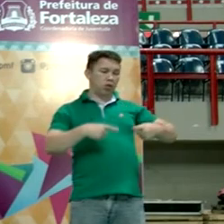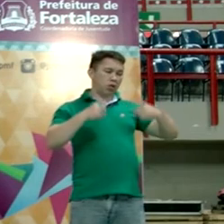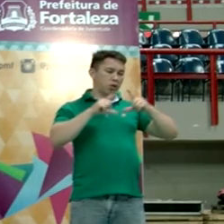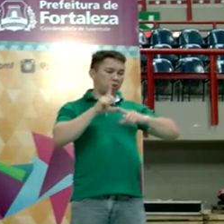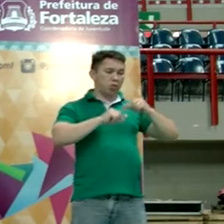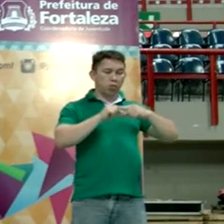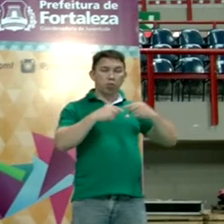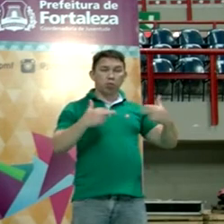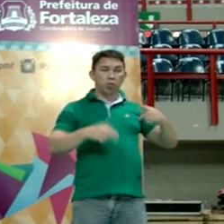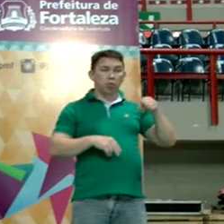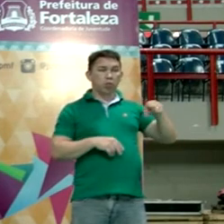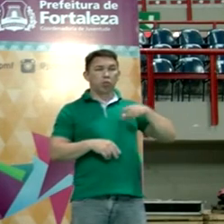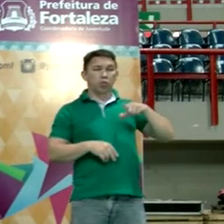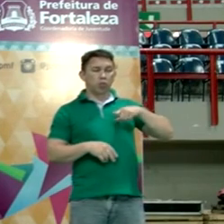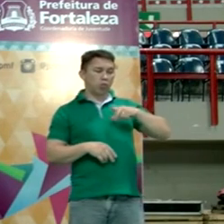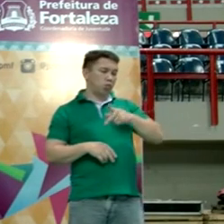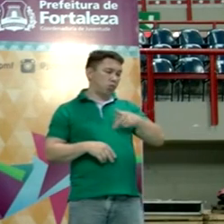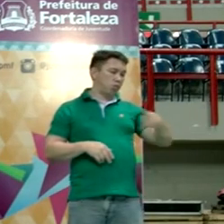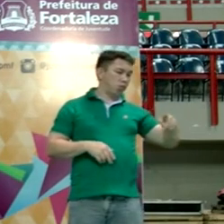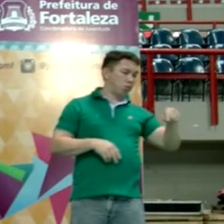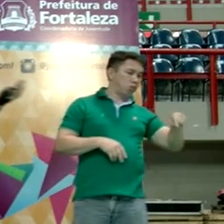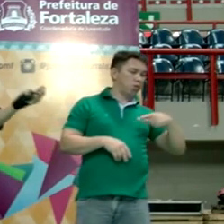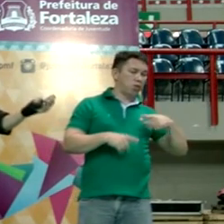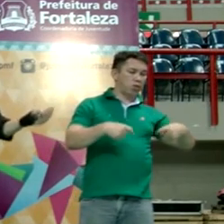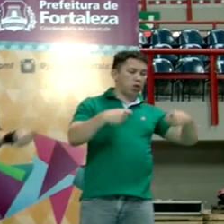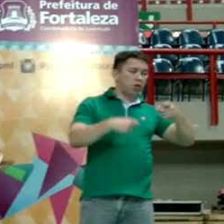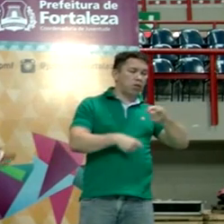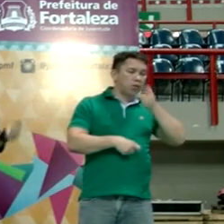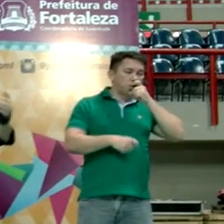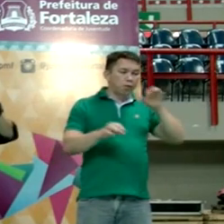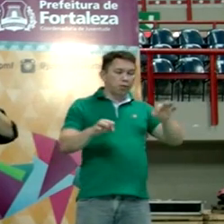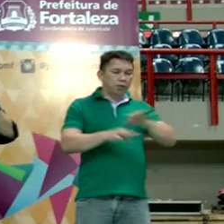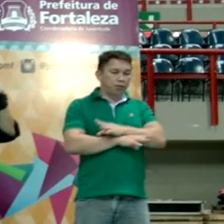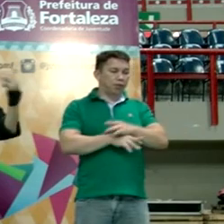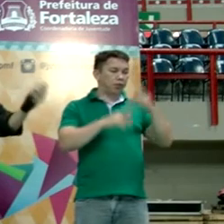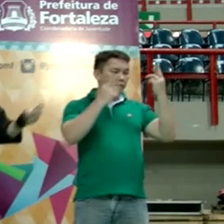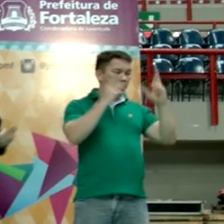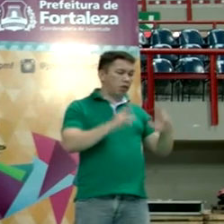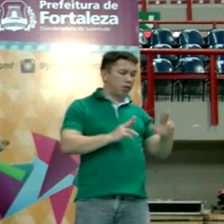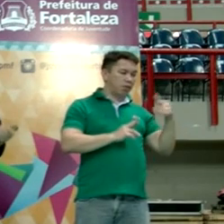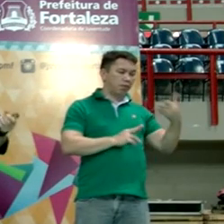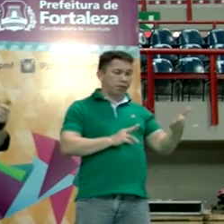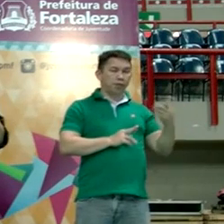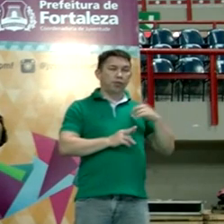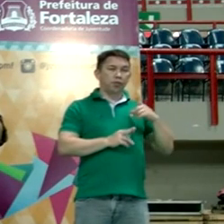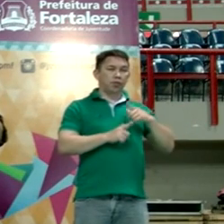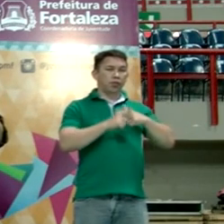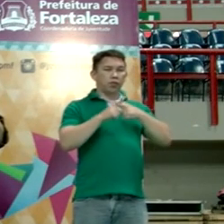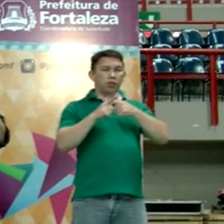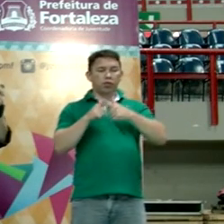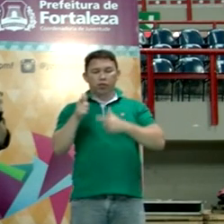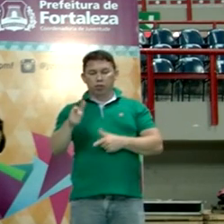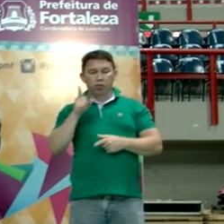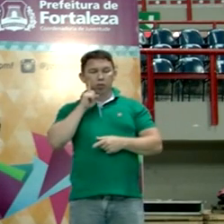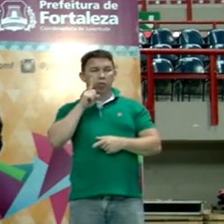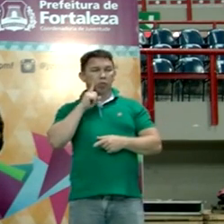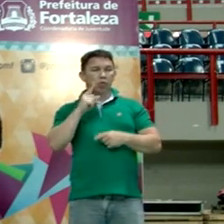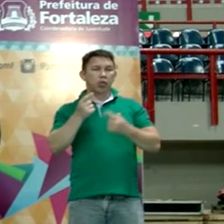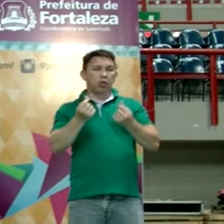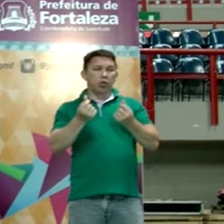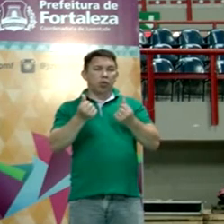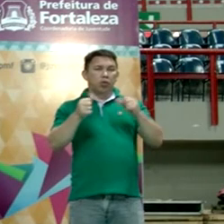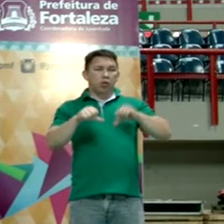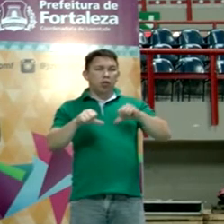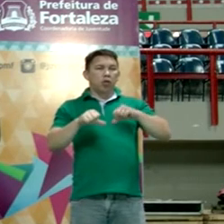Estrelas, mas o Ronald Reagan já assumiu na época em que a Guerra Fria estava acabando. A União Soviética já em colapso, a crise americana muito alta, porque